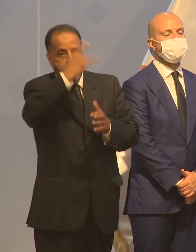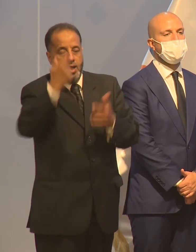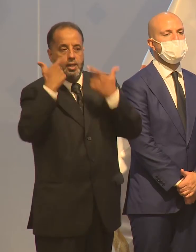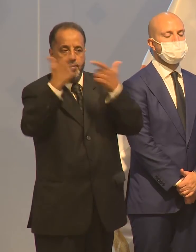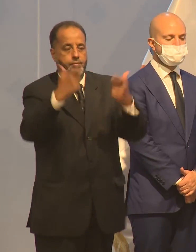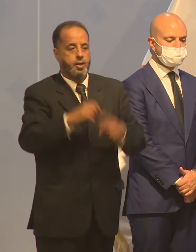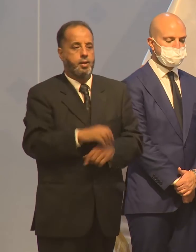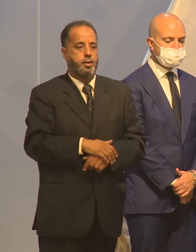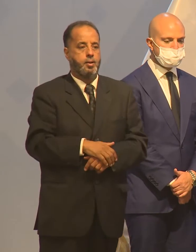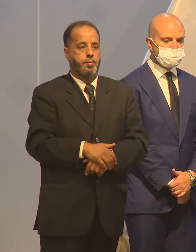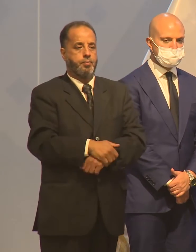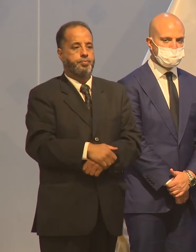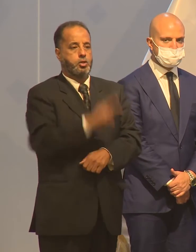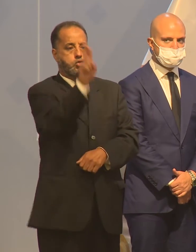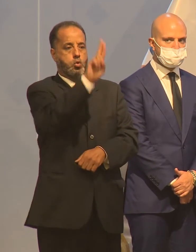فيما يتعلق